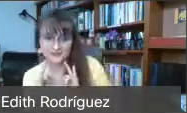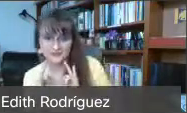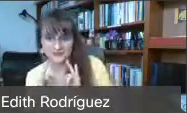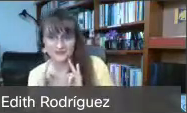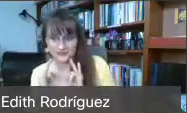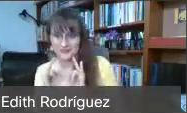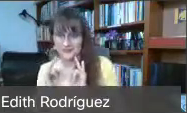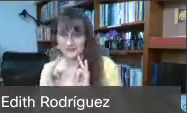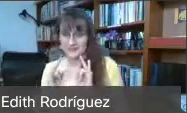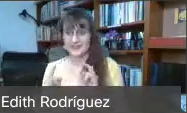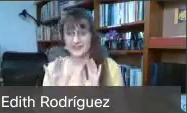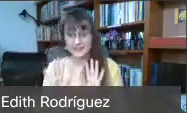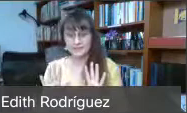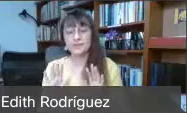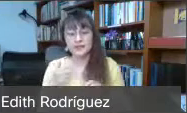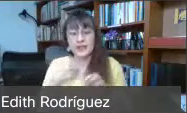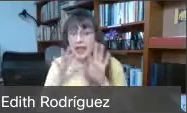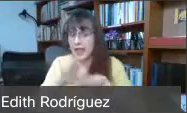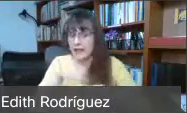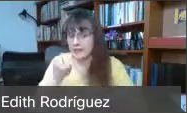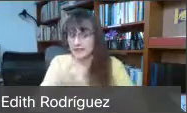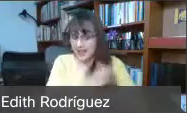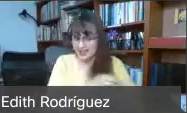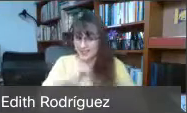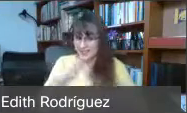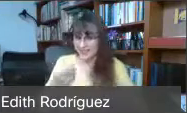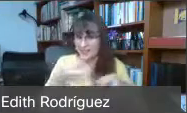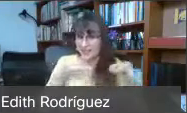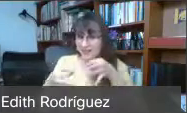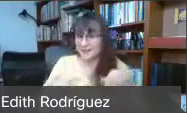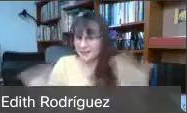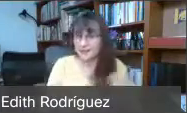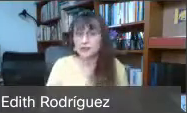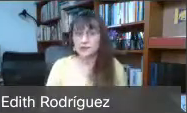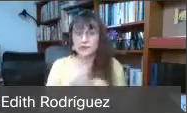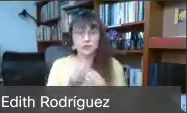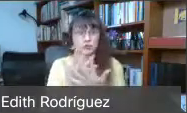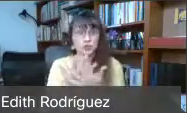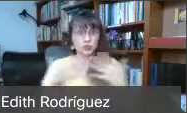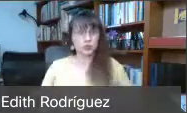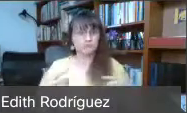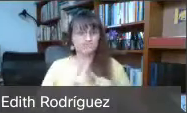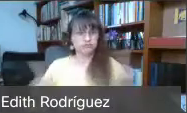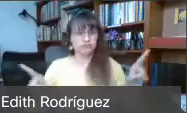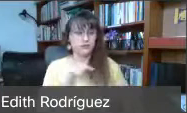se fortalece la lengua de señas, quiere, se puede ya aprender la segunda lengua.